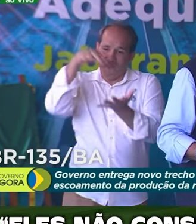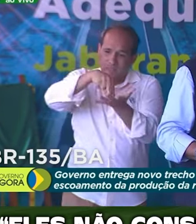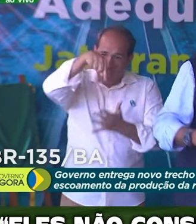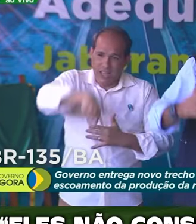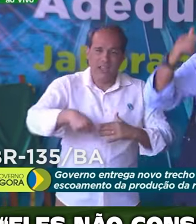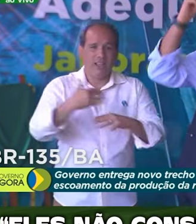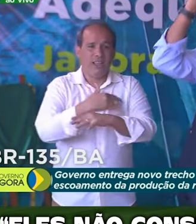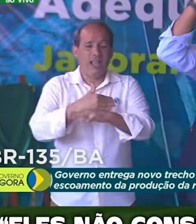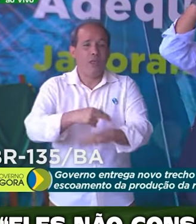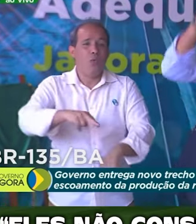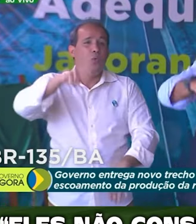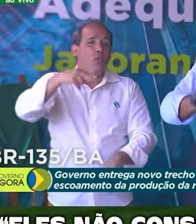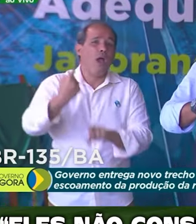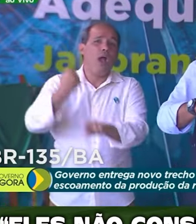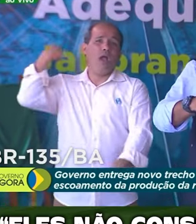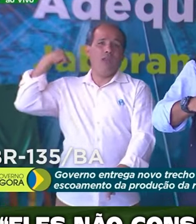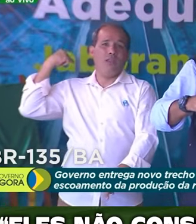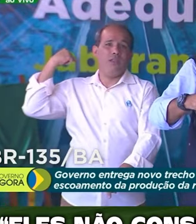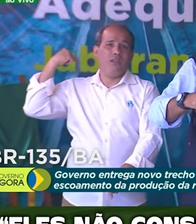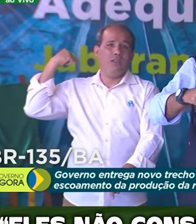Coribe.